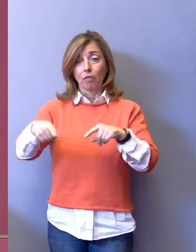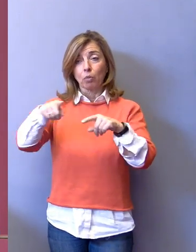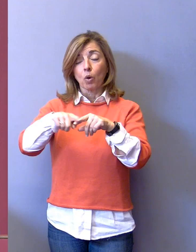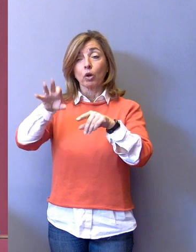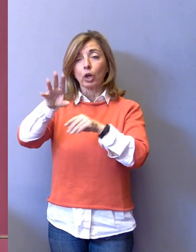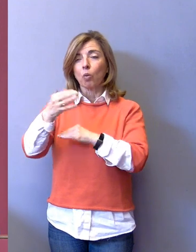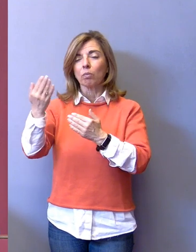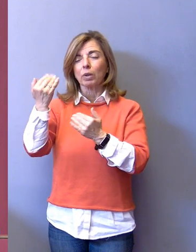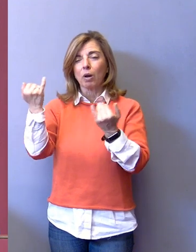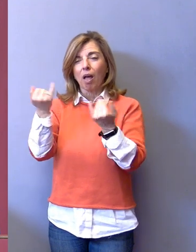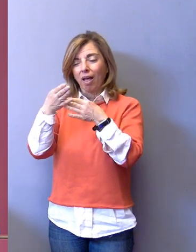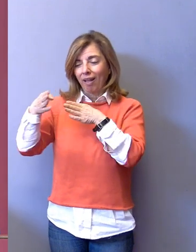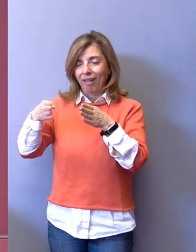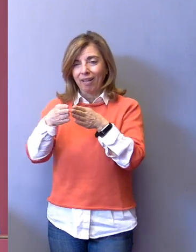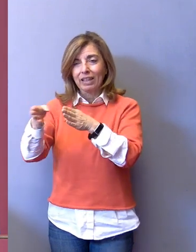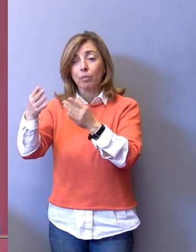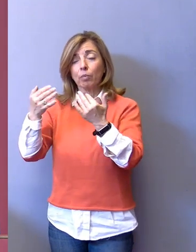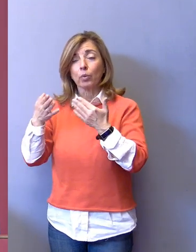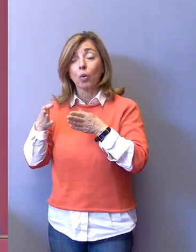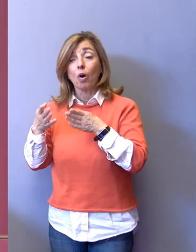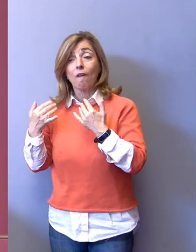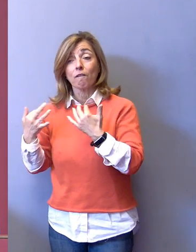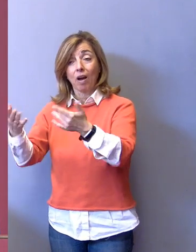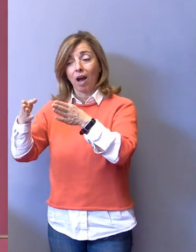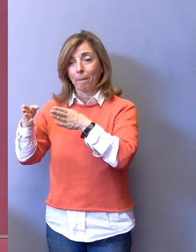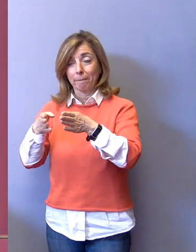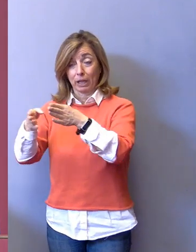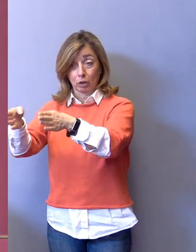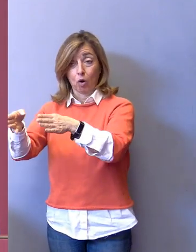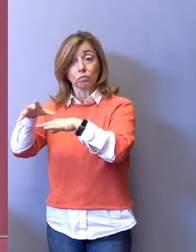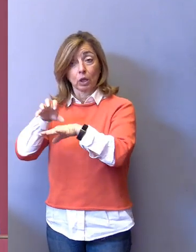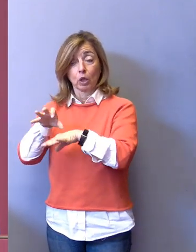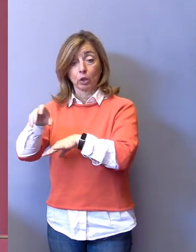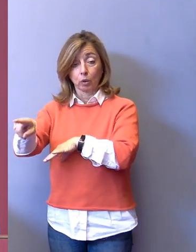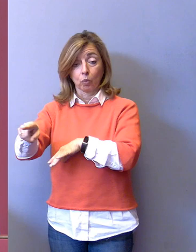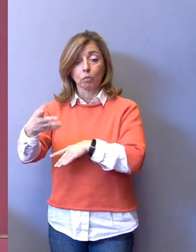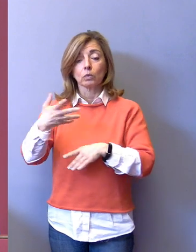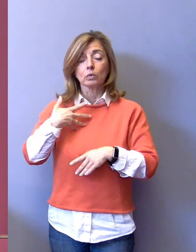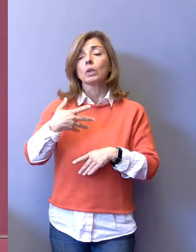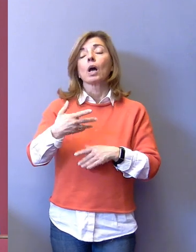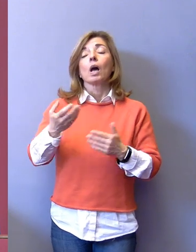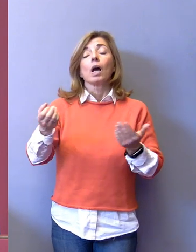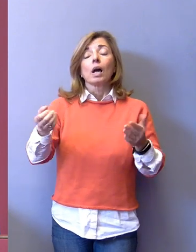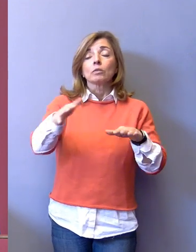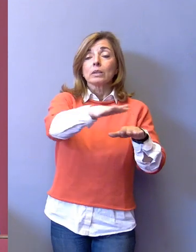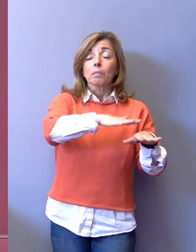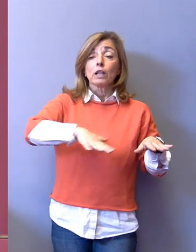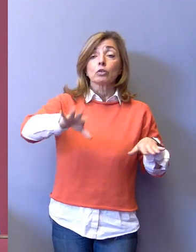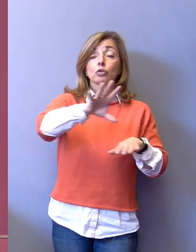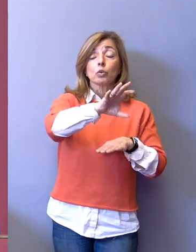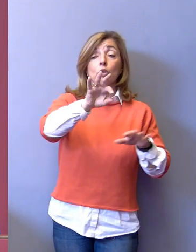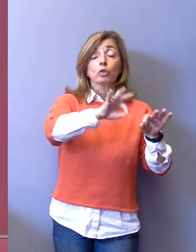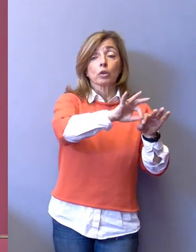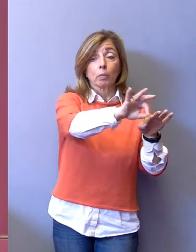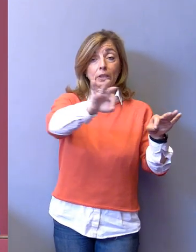e percorsi nel verde saranno realizzati spazio servizio del quartiere per circa 500 metri quadri un centro per